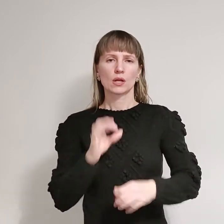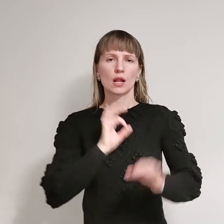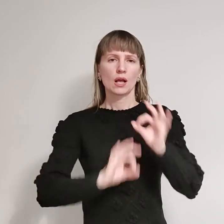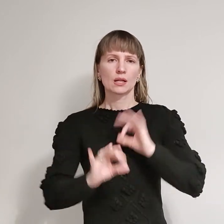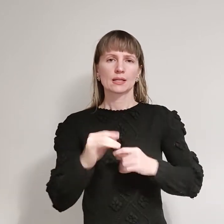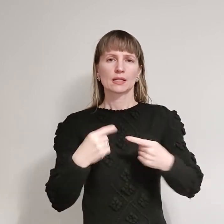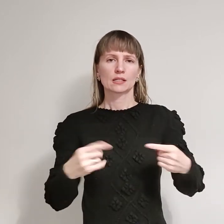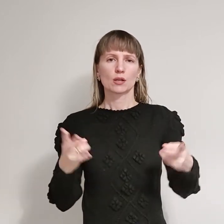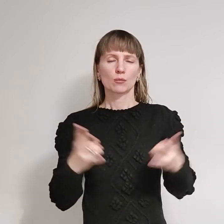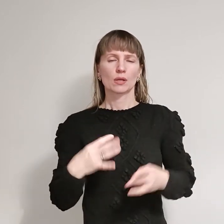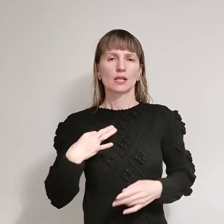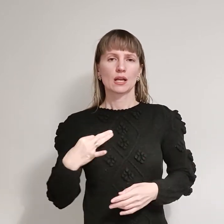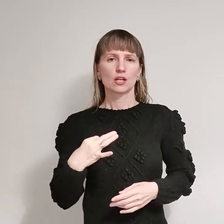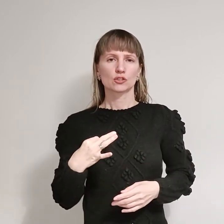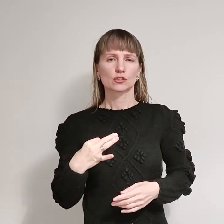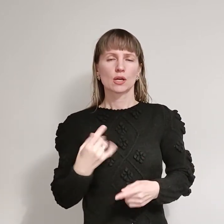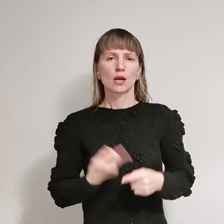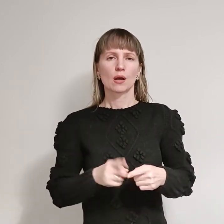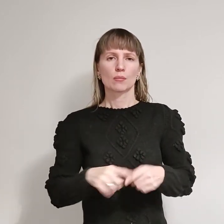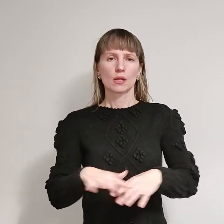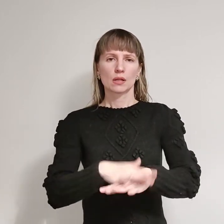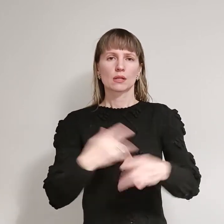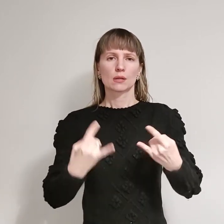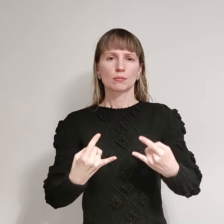інші необхідні речі. Про це Суспільному розповіла